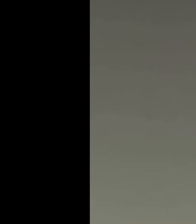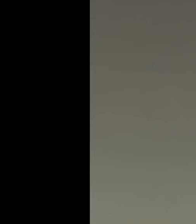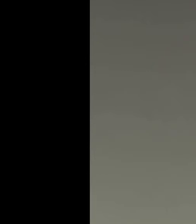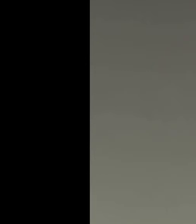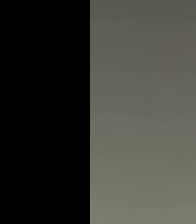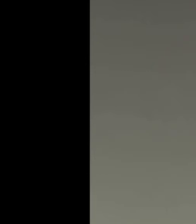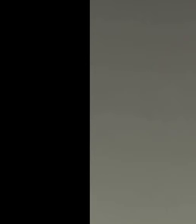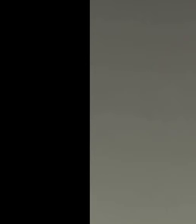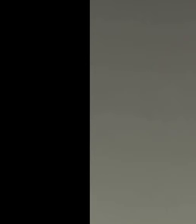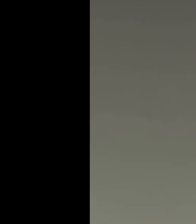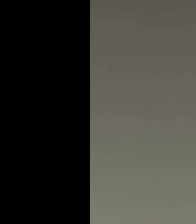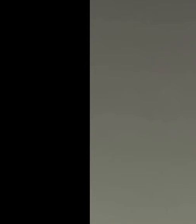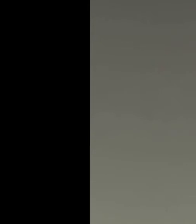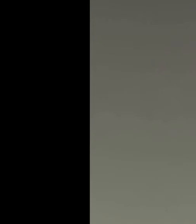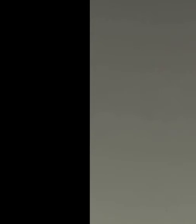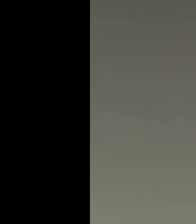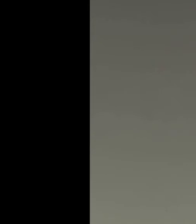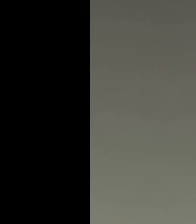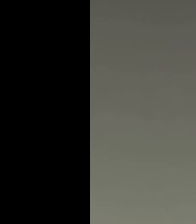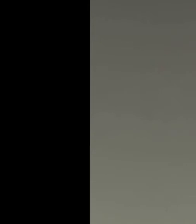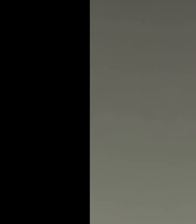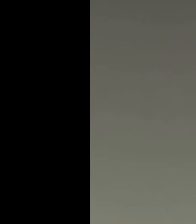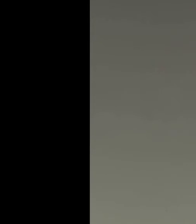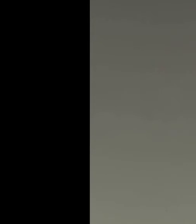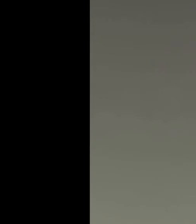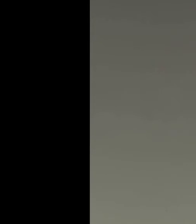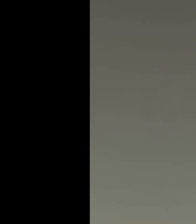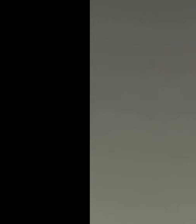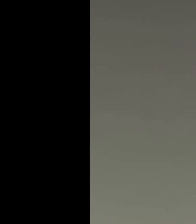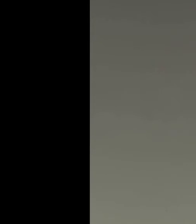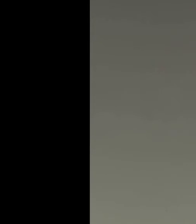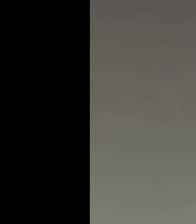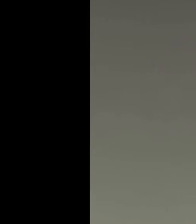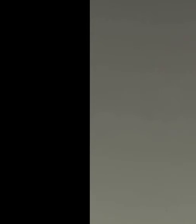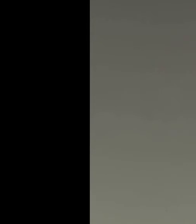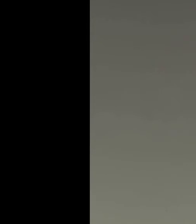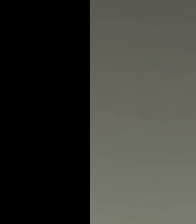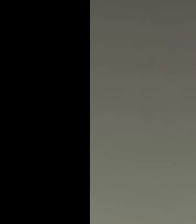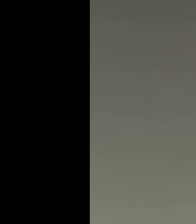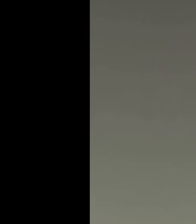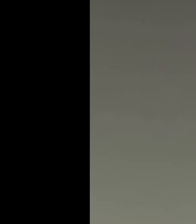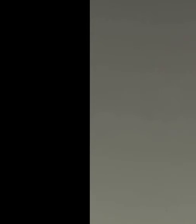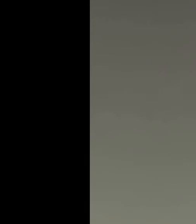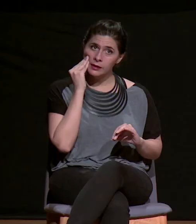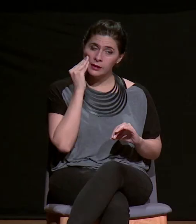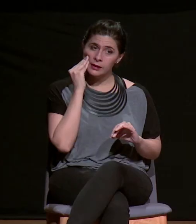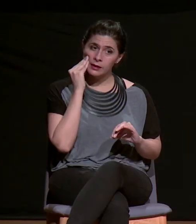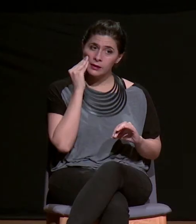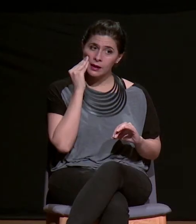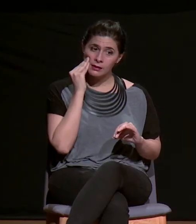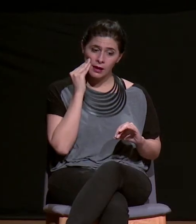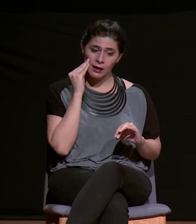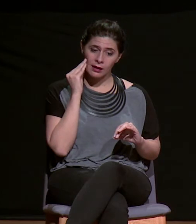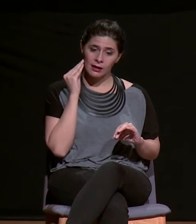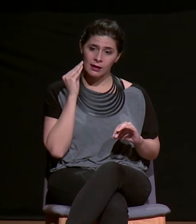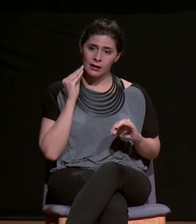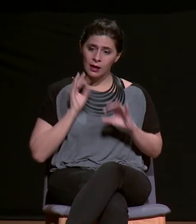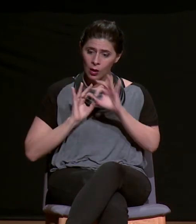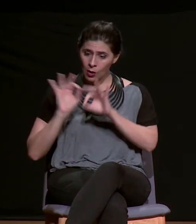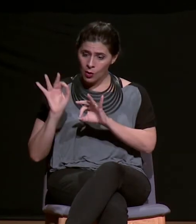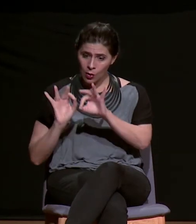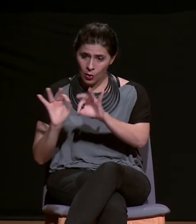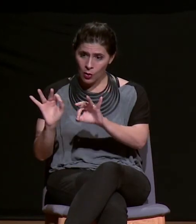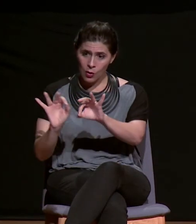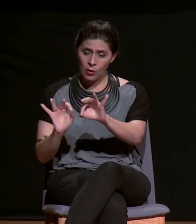assim, que é a relação entre educação e afecção, entre você buscar referenciar ou estruturar as